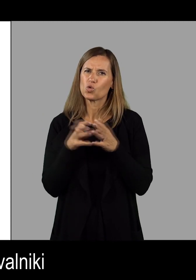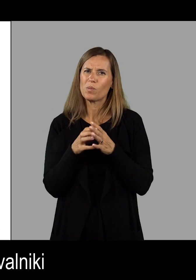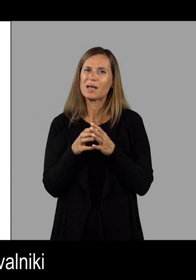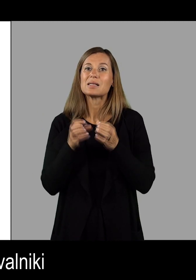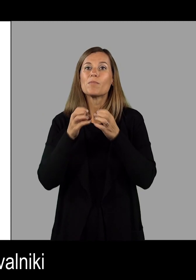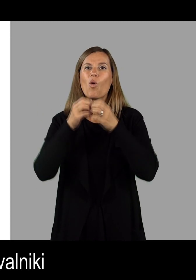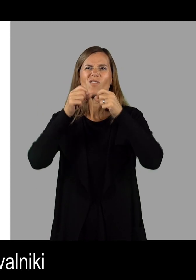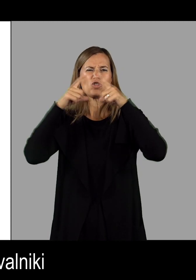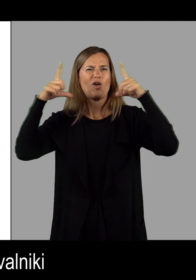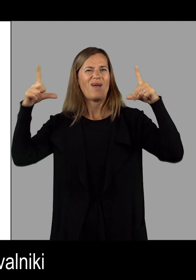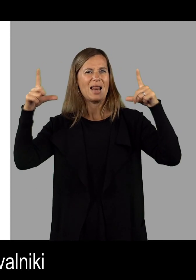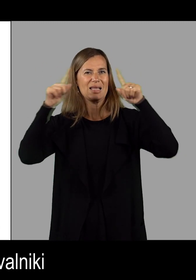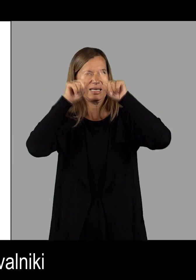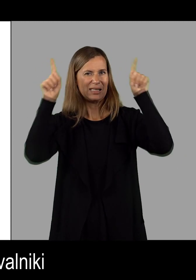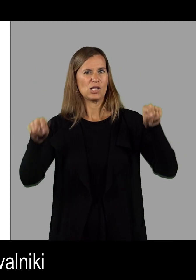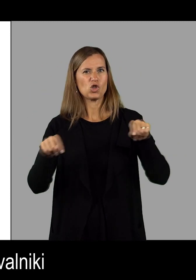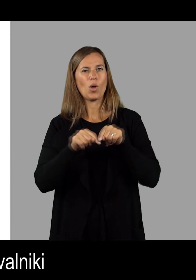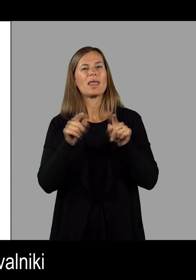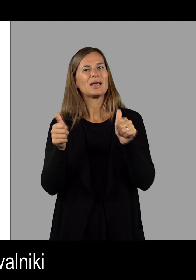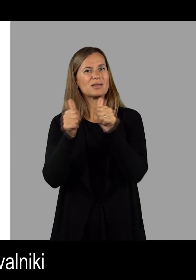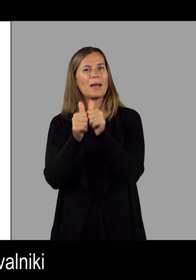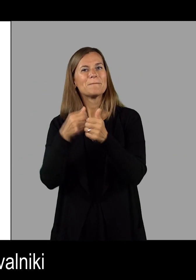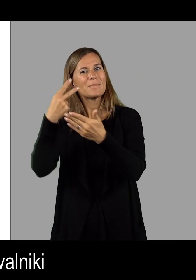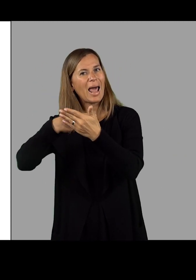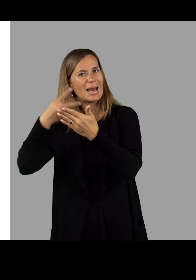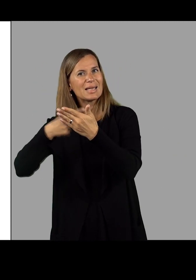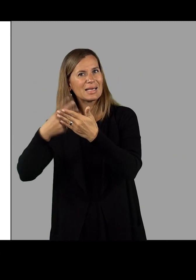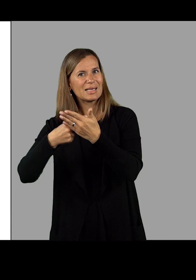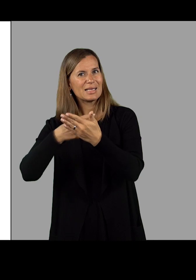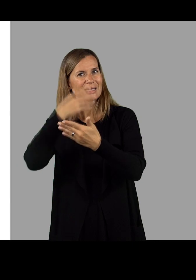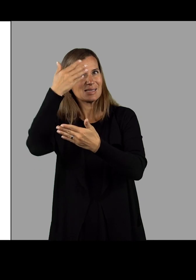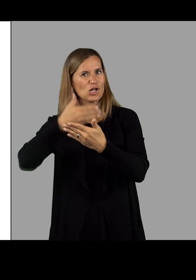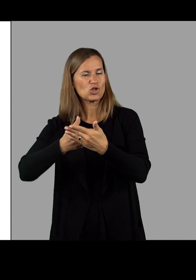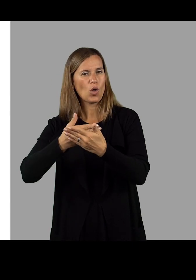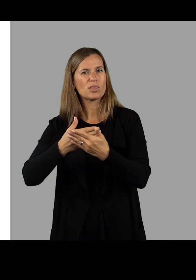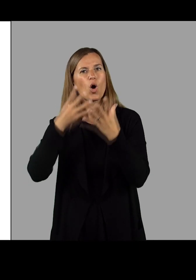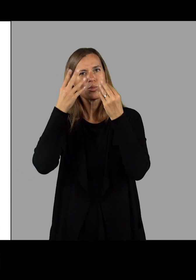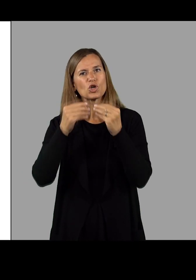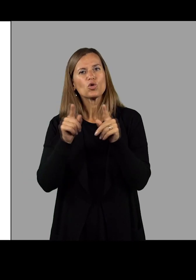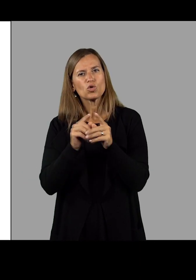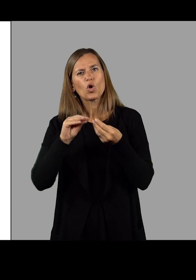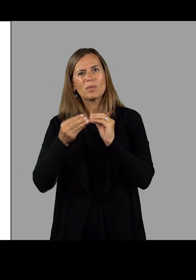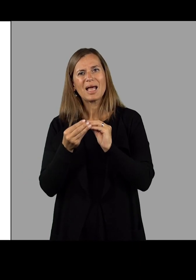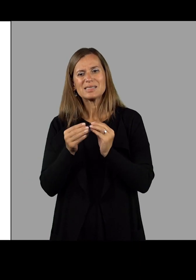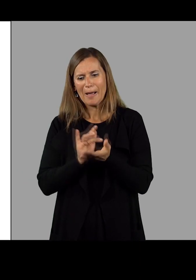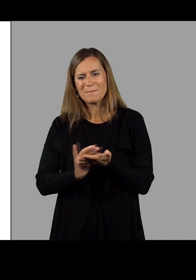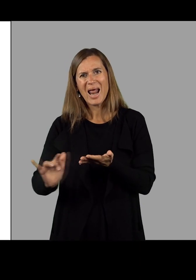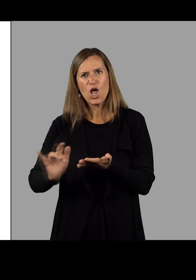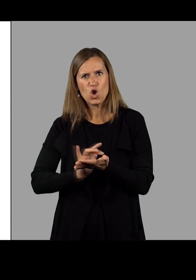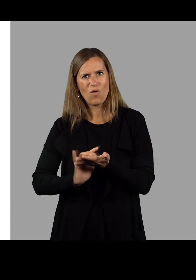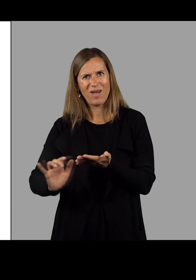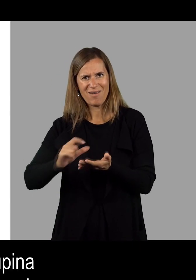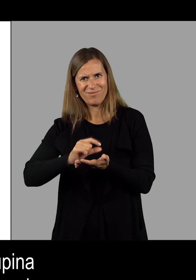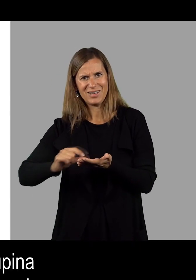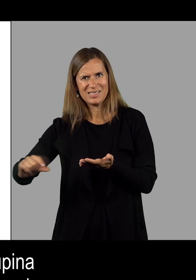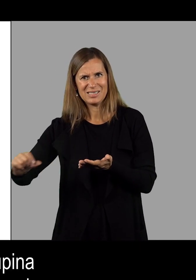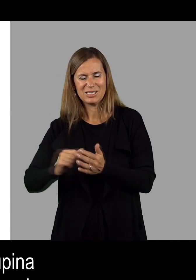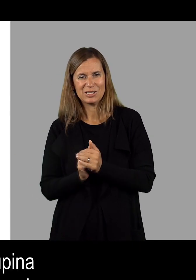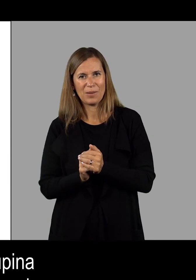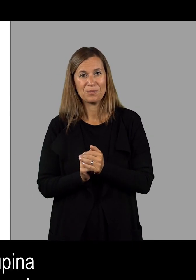skupaj s povečevalniki zaslona in pa z bralniki zaslona, pogosto v kombinaciji z braillevo vrstico. Druga